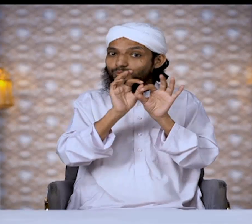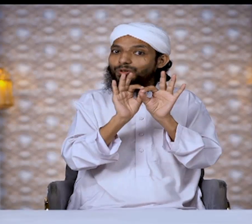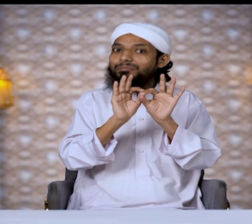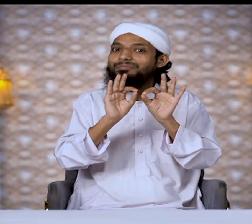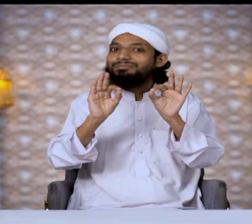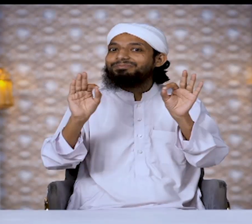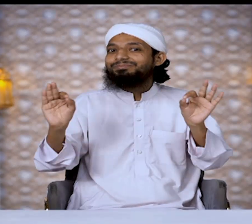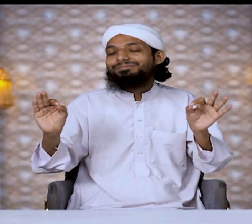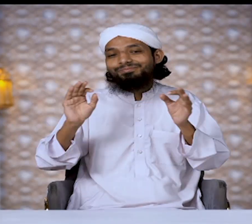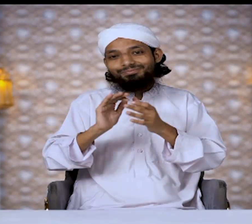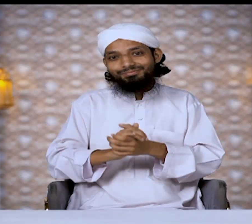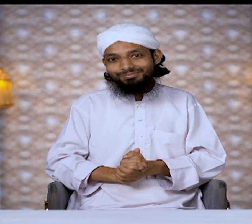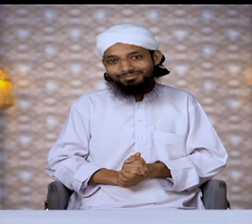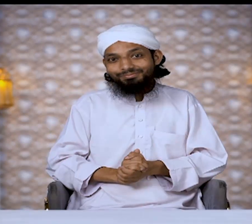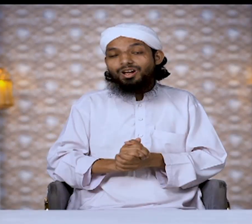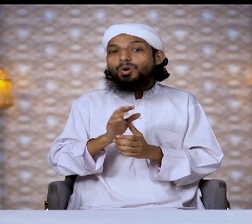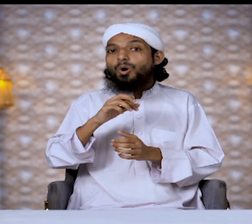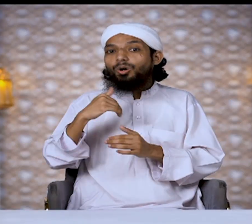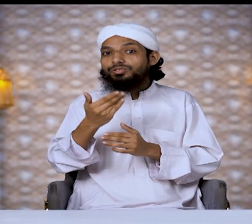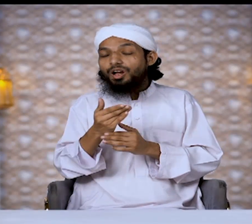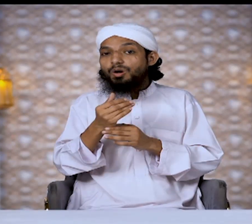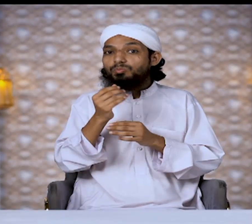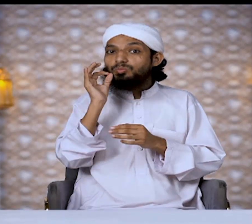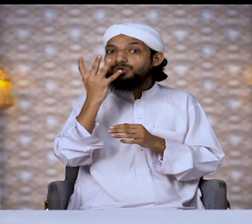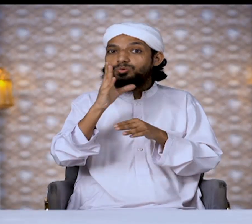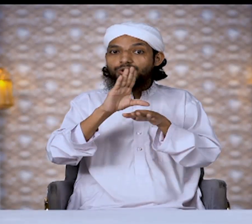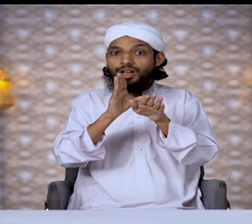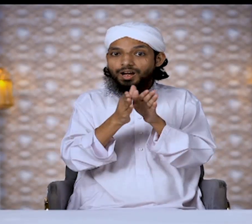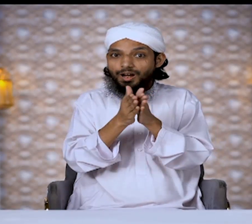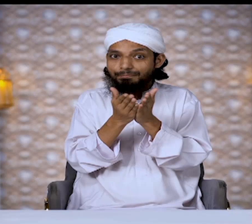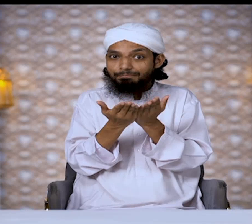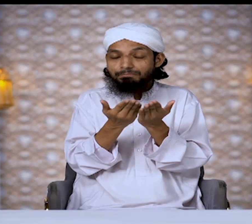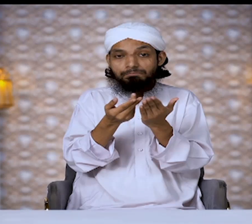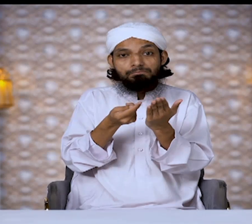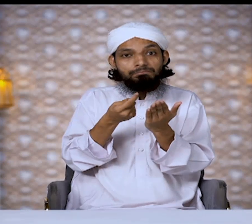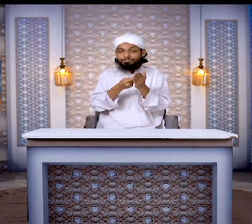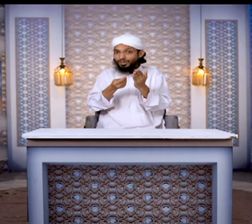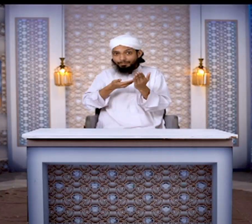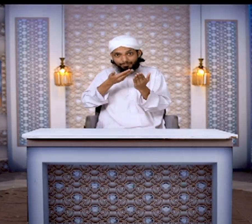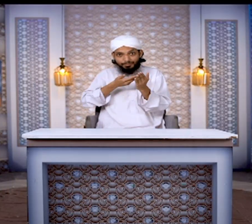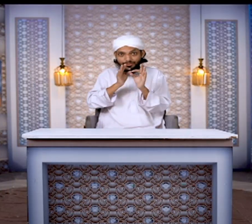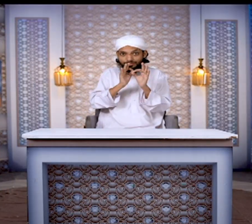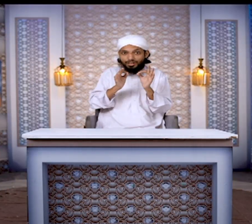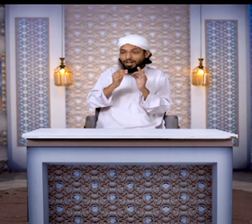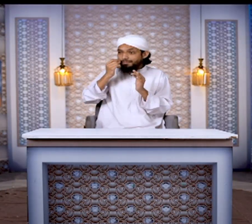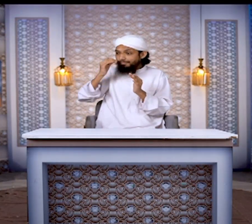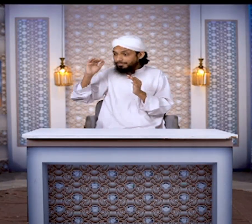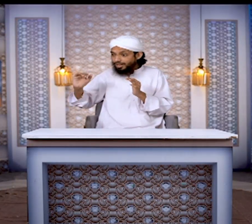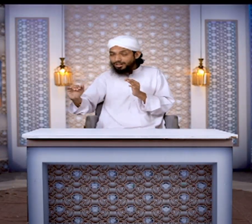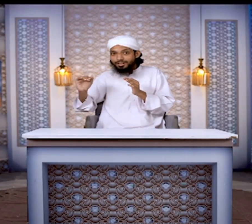عالم کورس کے نصاب میں شامل علم نحو کی مشہور و معروف کتاب بنام ہدایت النحو نہ صرف پڑھ لی بلکہ اسی ننھی سی عمر میں